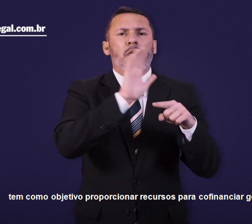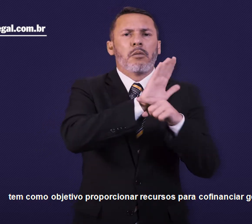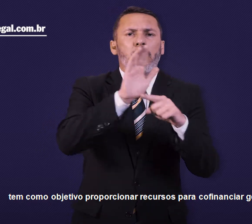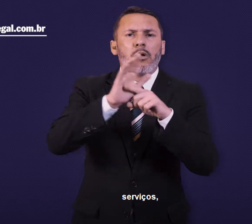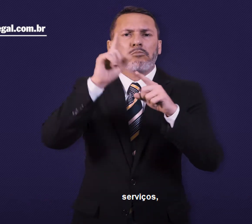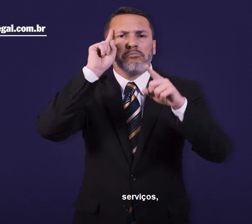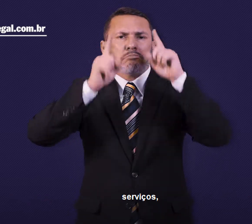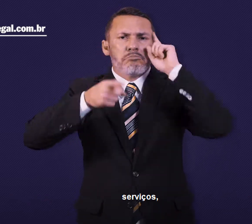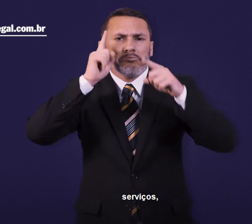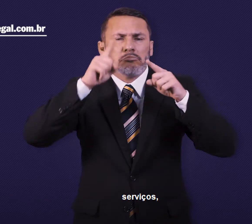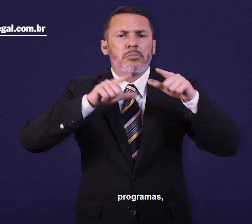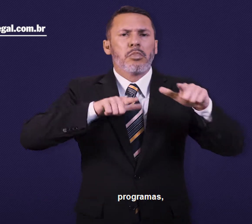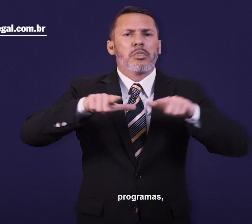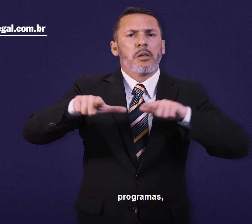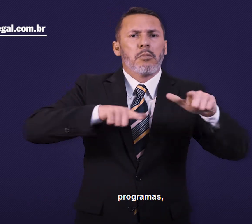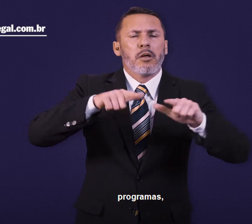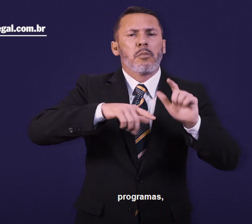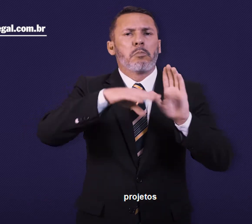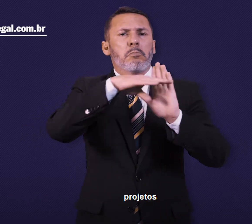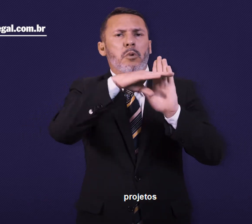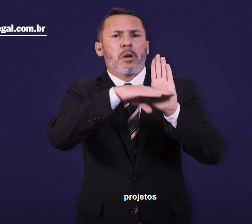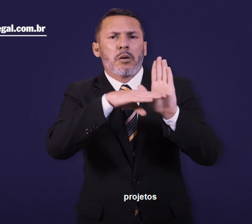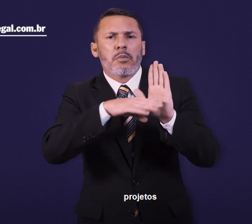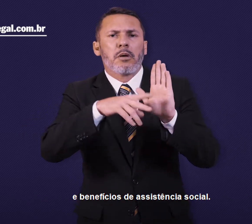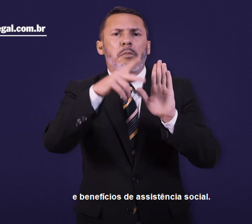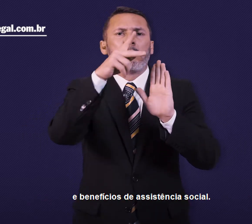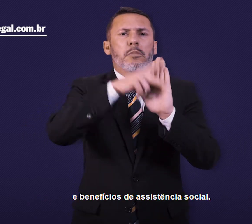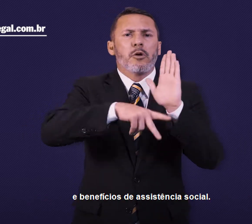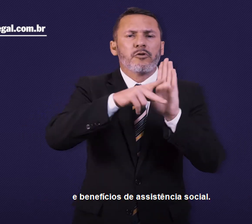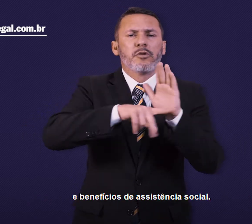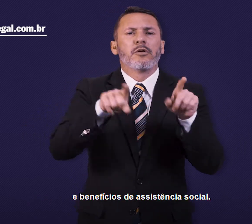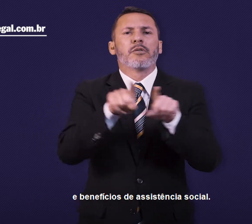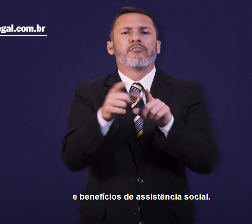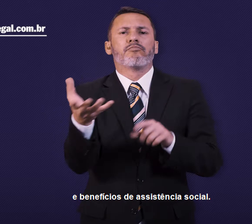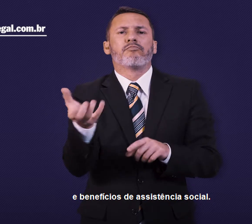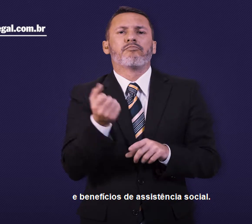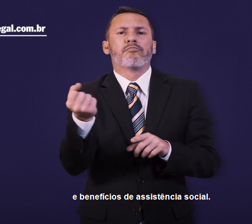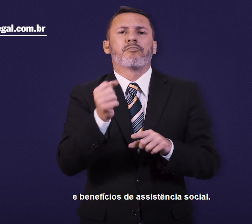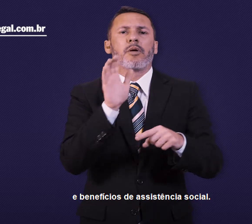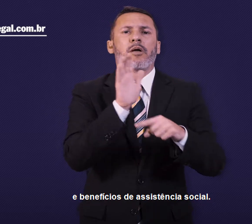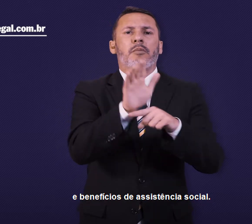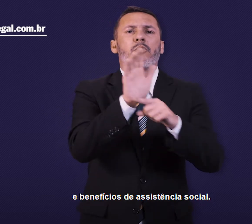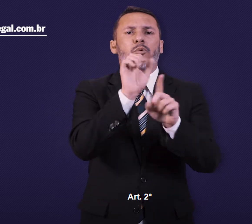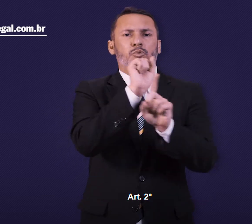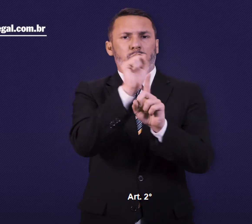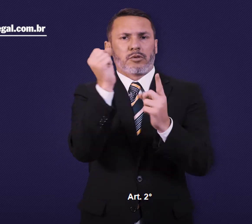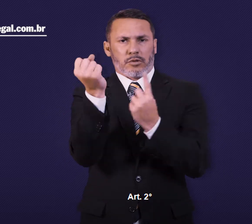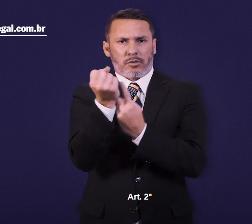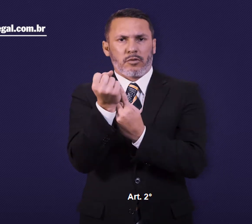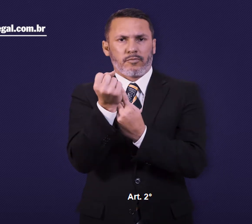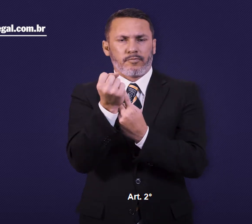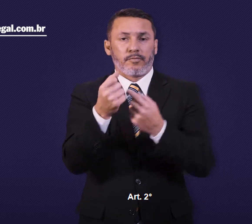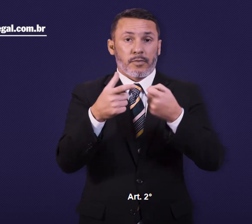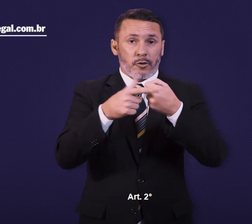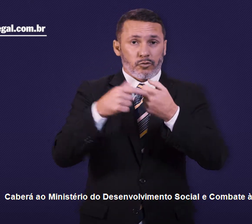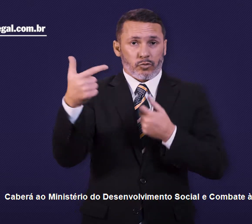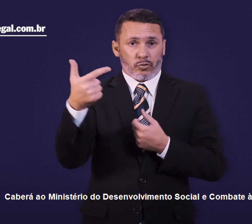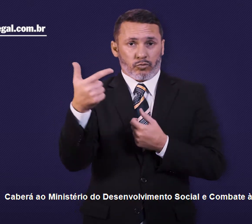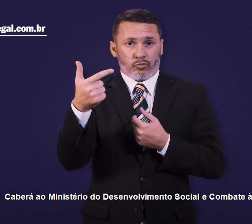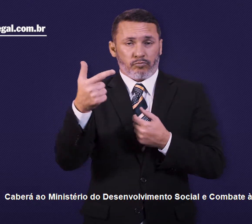gestão, serviços, programas, projetos e benefícios de assistência social. Artigo 2º. Caberá